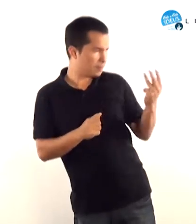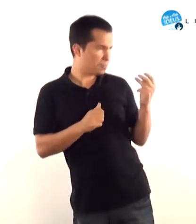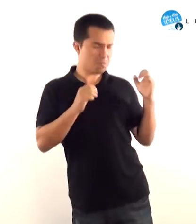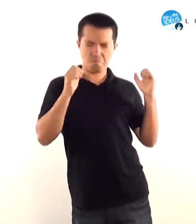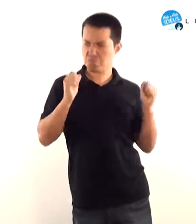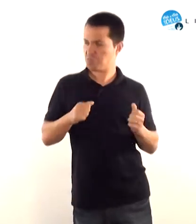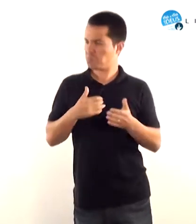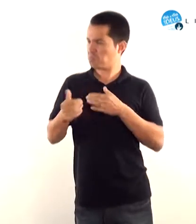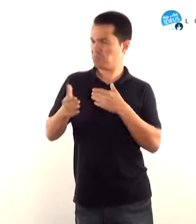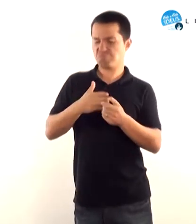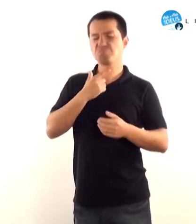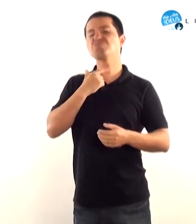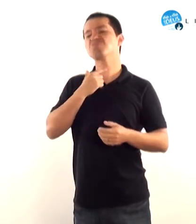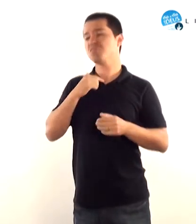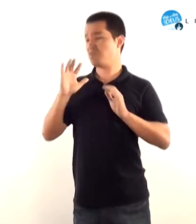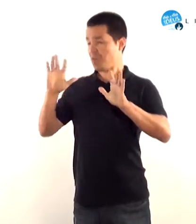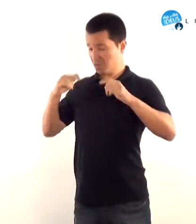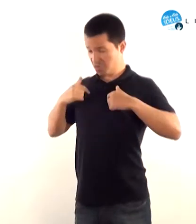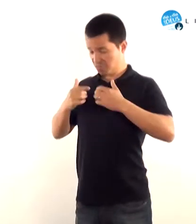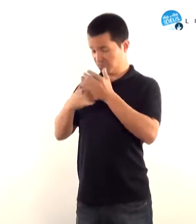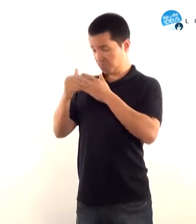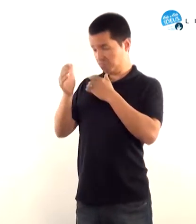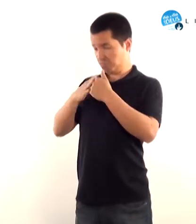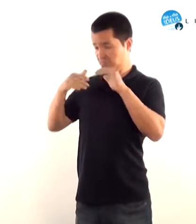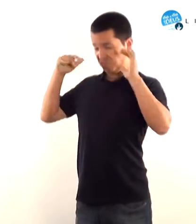Manre, podem ficar com a parte deles.